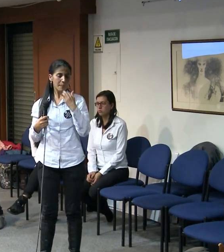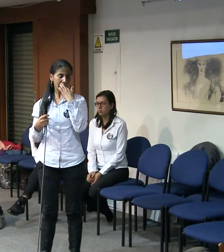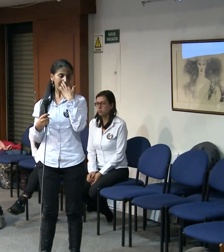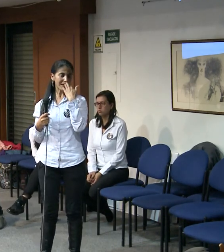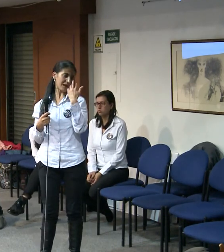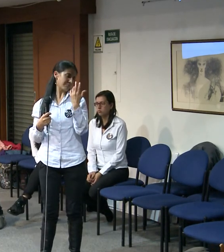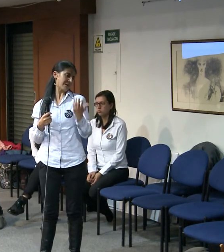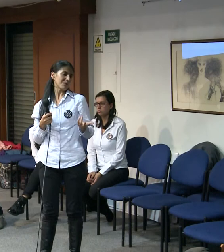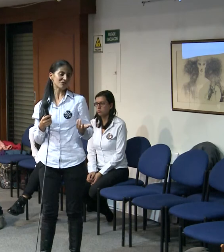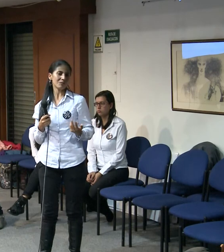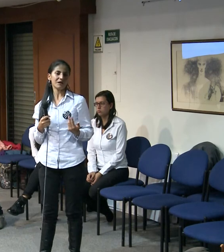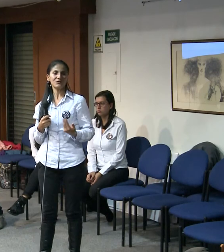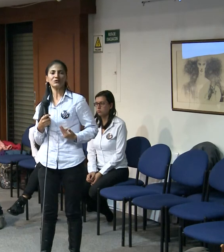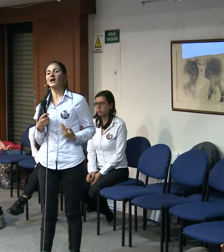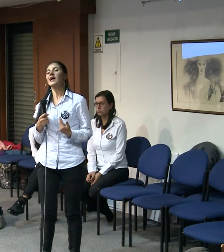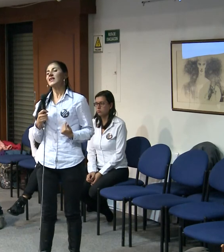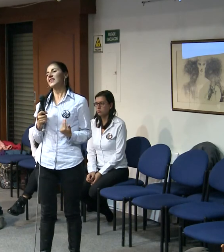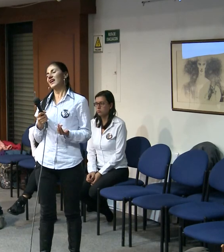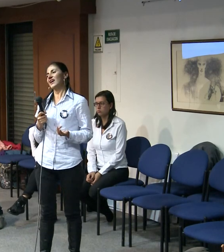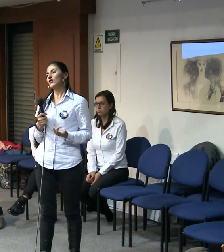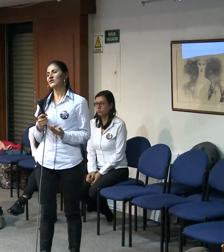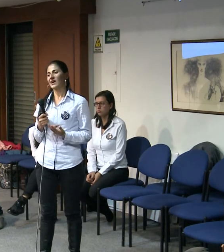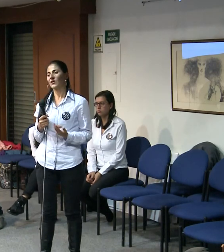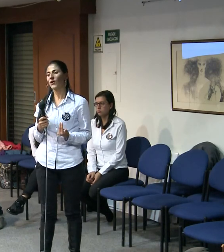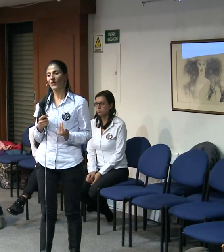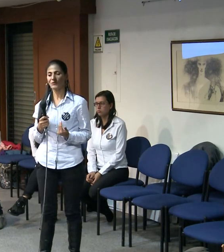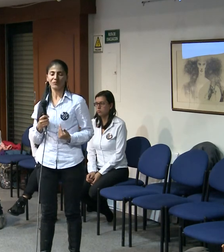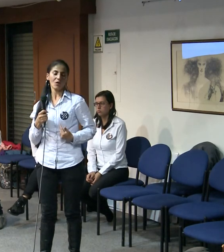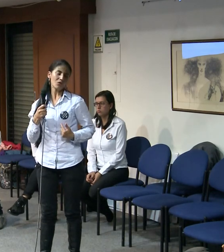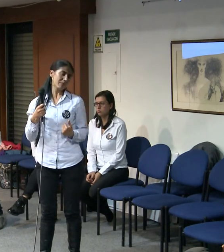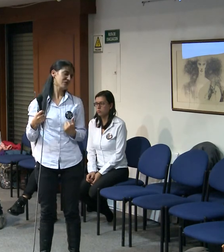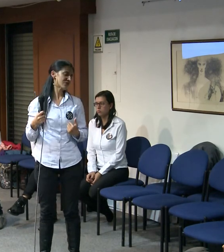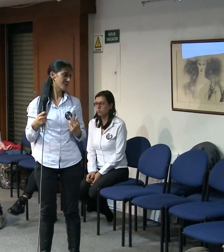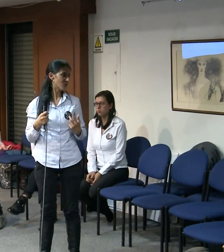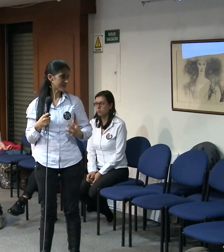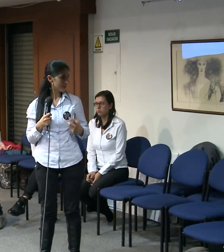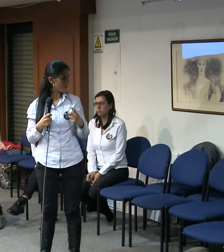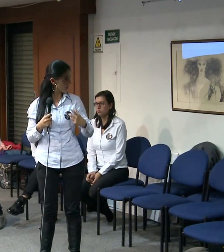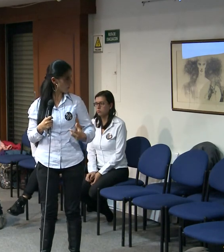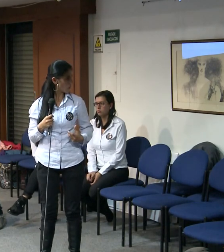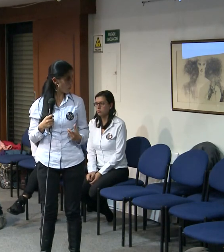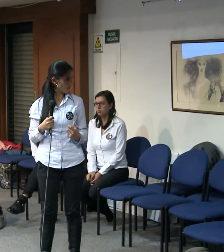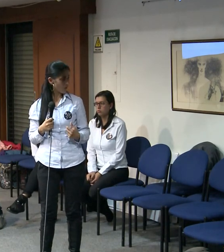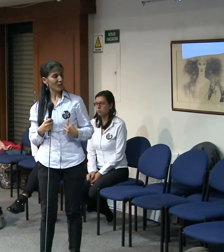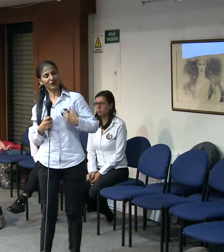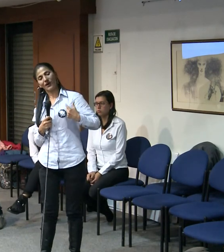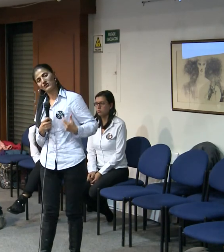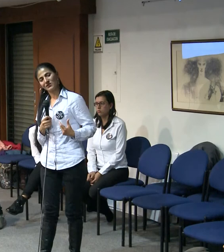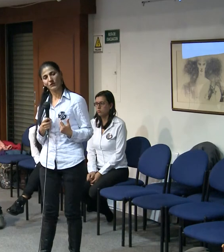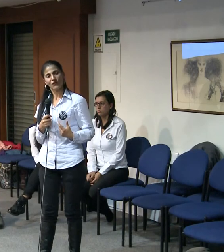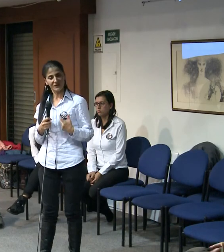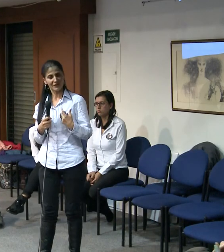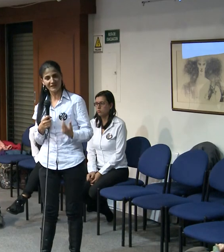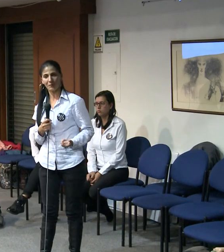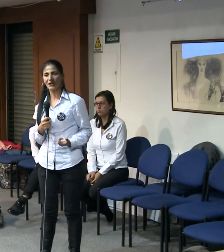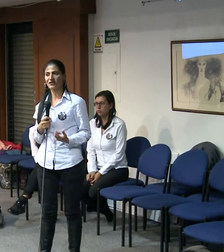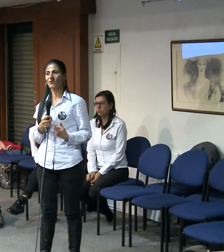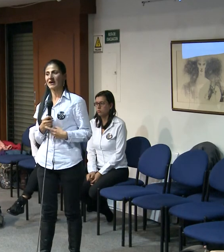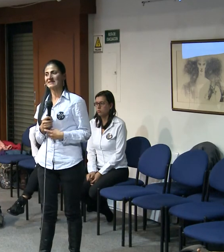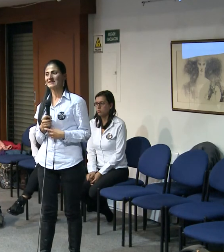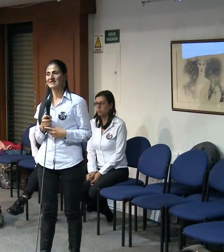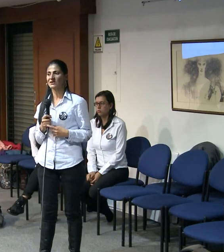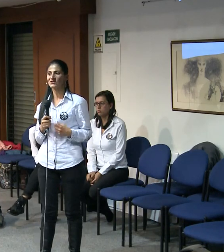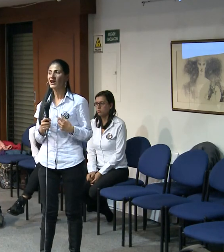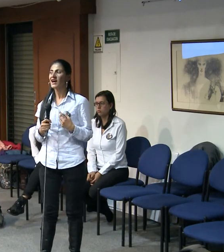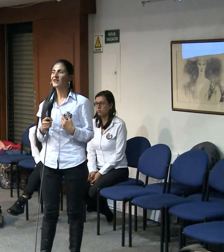docentes, que teníamos también la fortuna de contar con una profesora muy fuerte en lo metodológico y otra docente muy fuerte en el tema de los